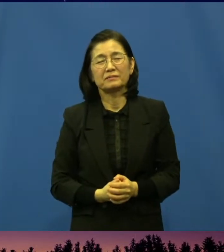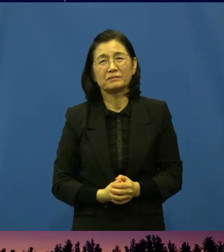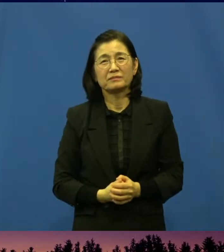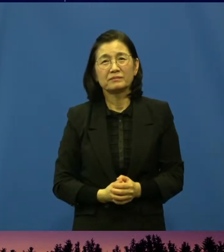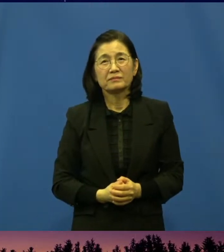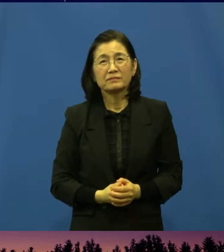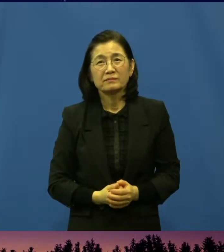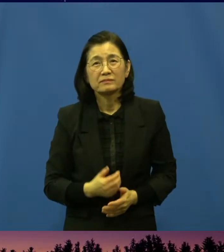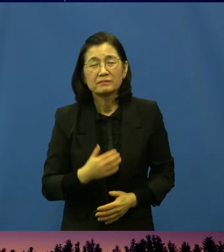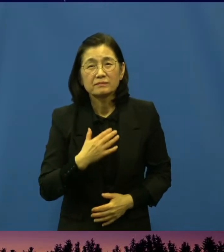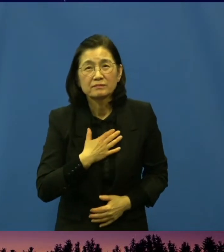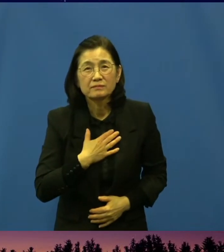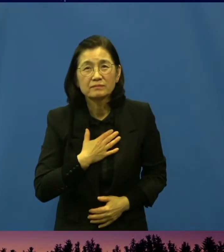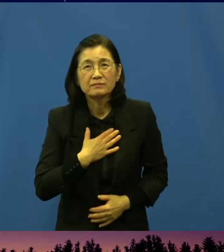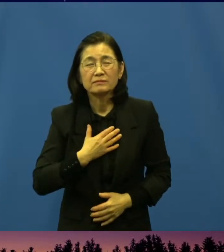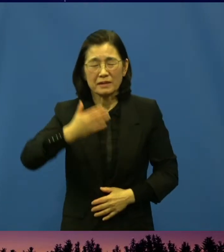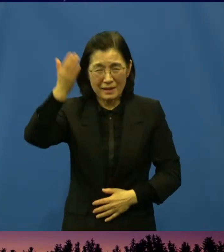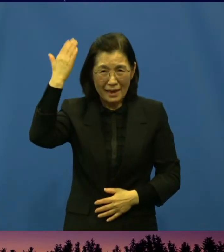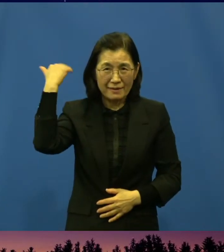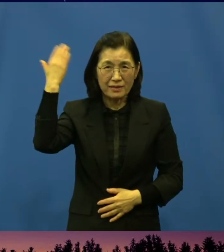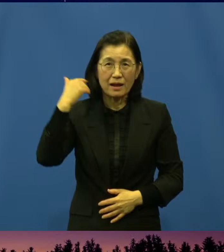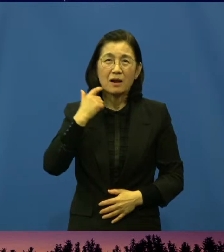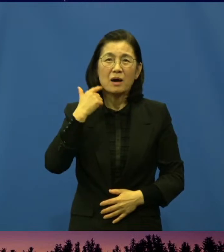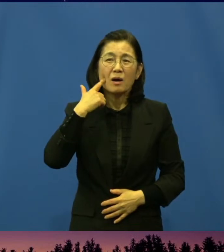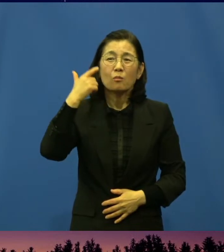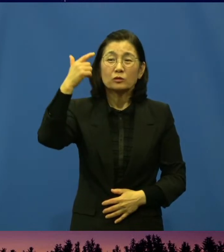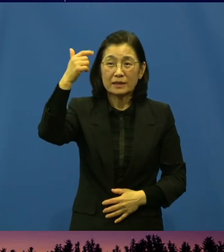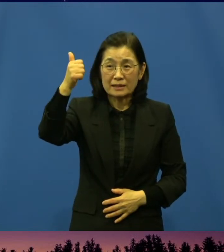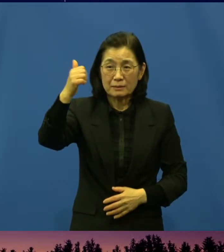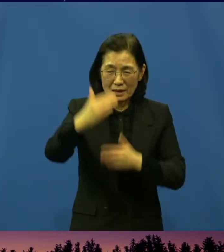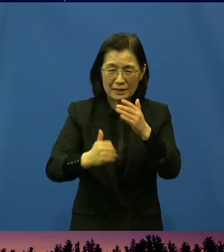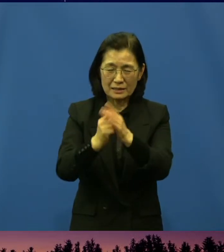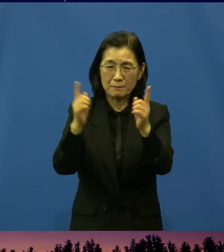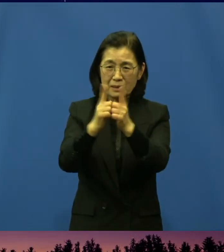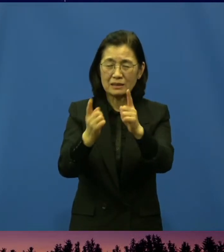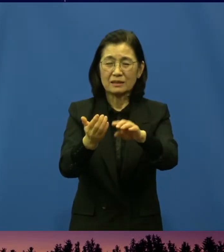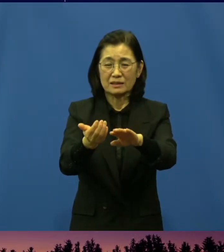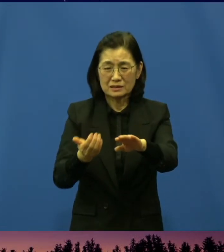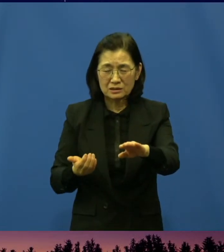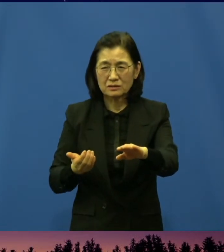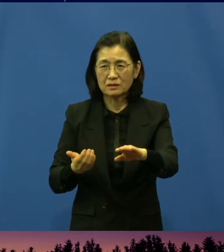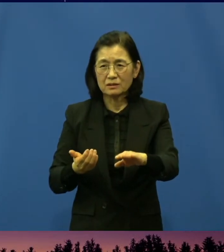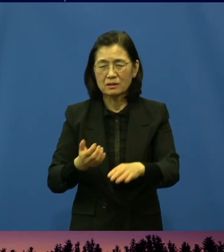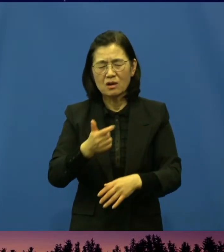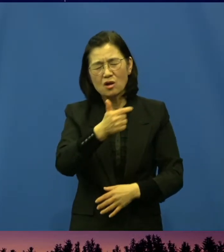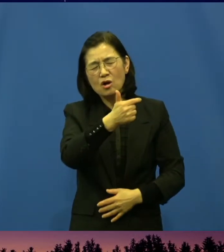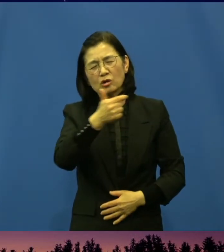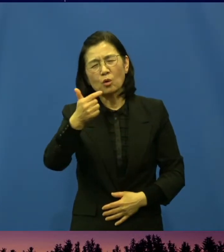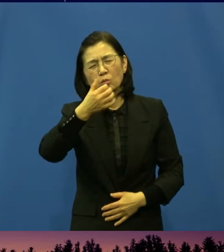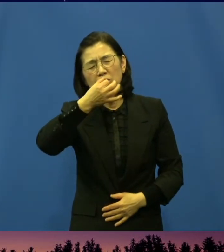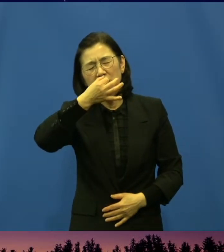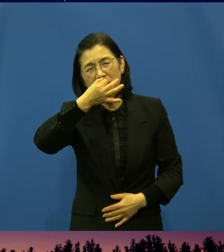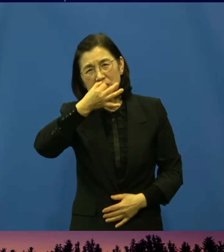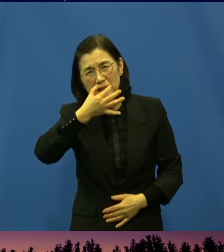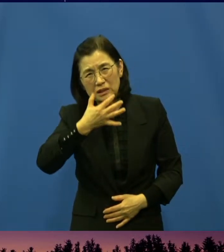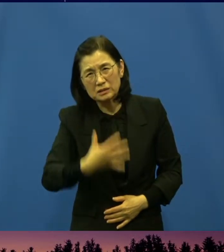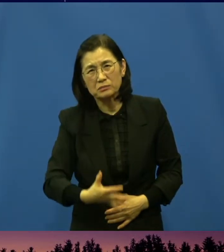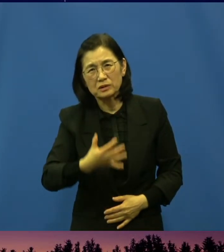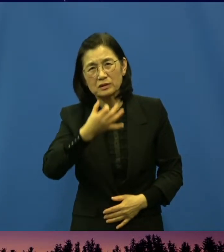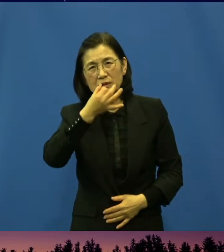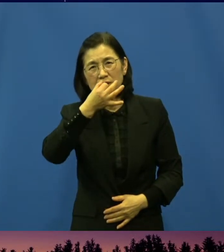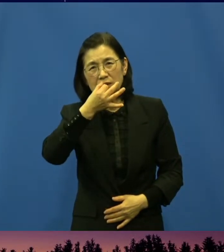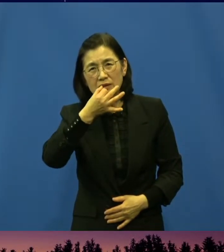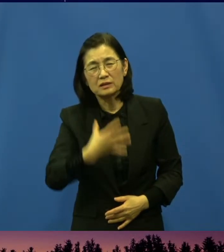뭐 소망이 없어. 너무 힘들어. 그래서 저는 착했거든요. 착한. 그래도 착한.